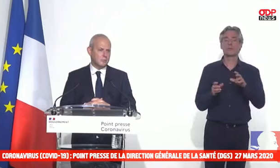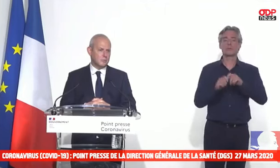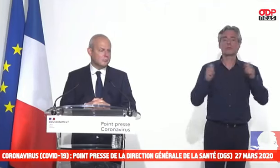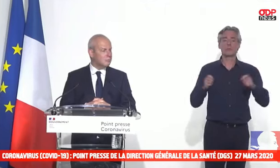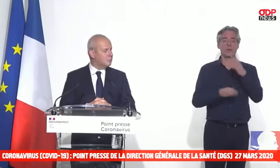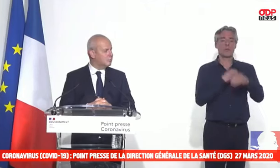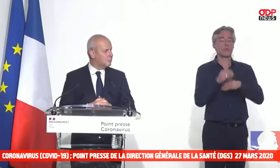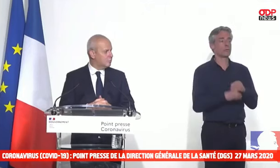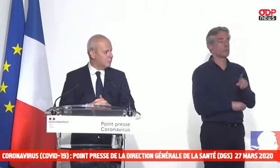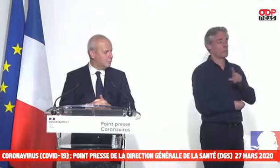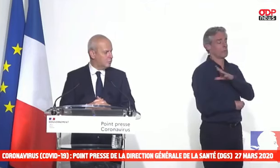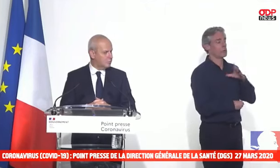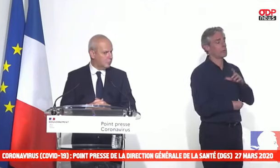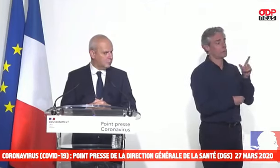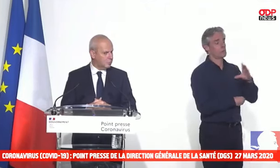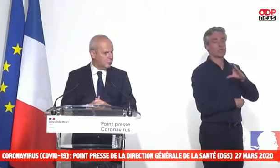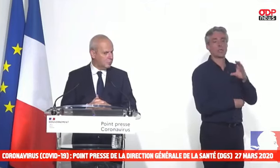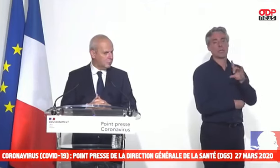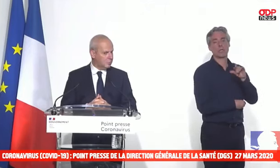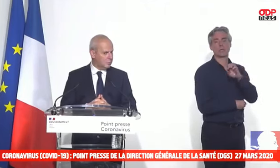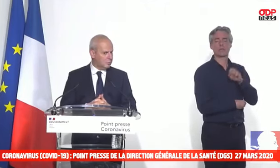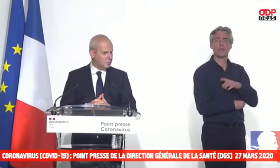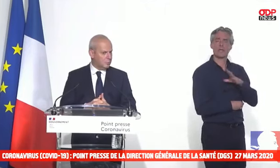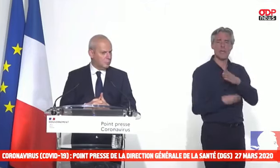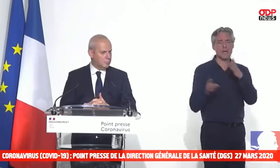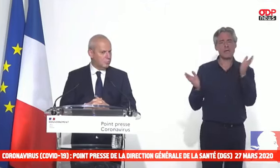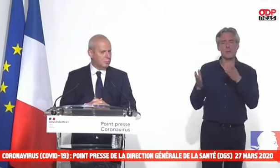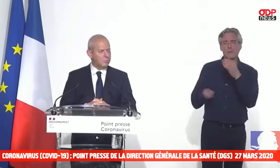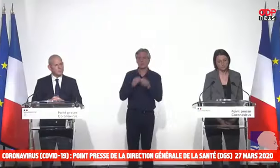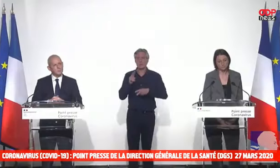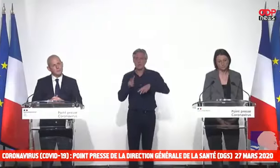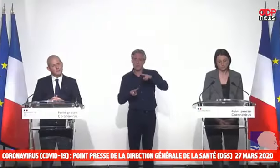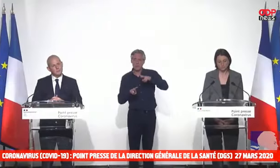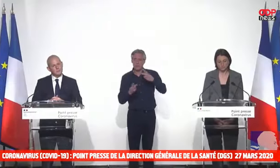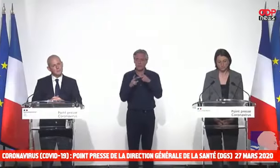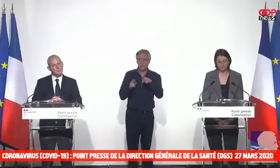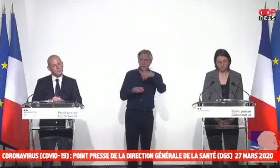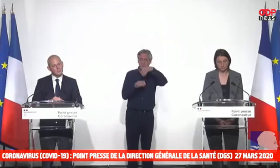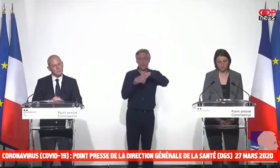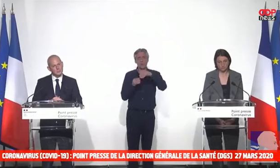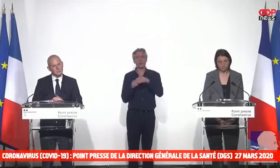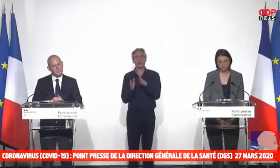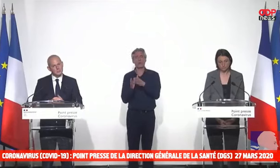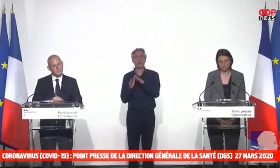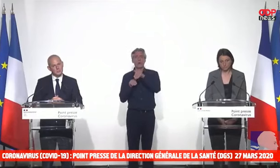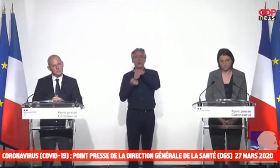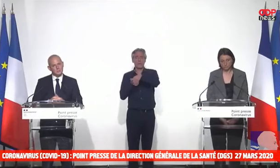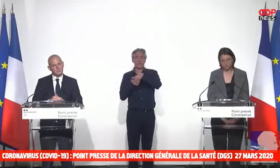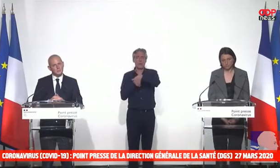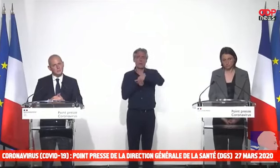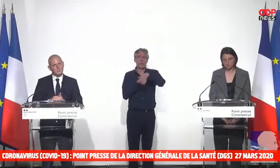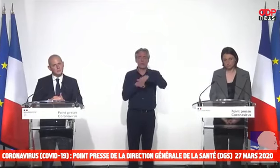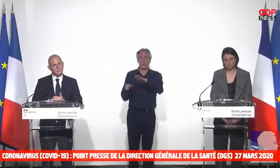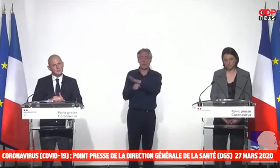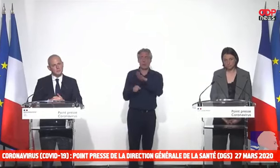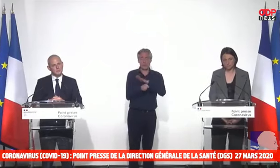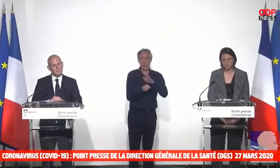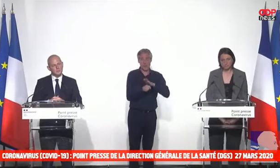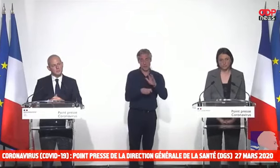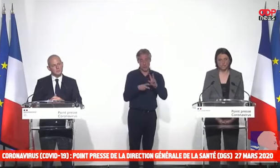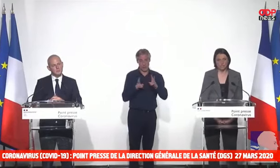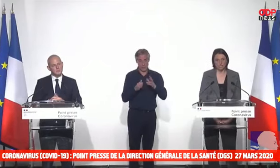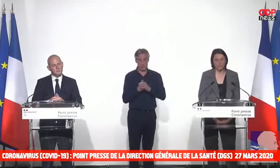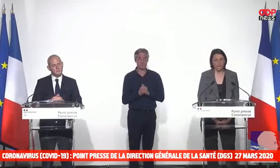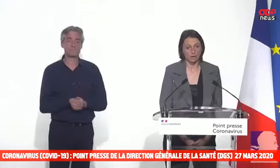sont saturées ou menacent de l'être et quelles solutions peuvent être apportées ? Alors la question des morgues est importante,